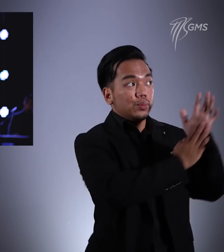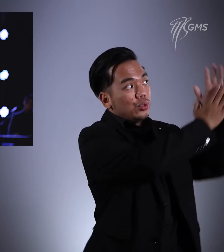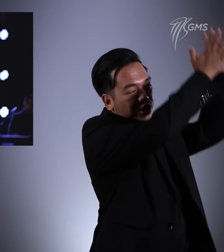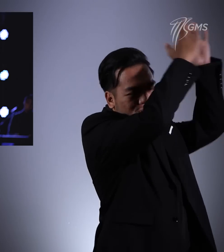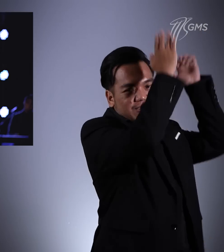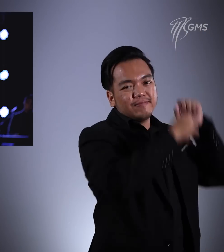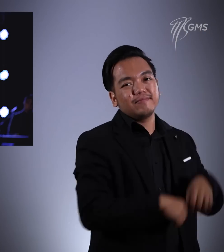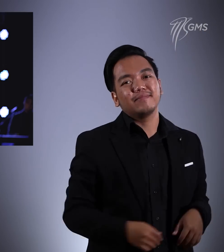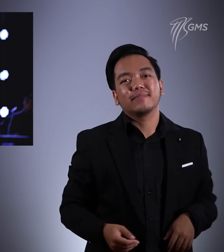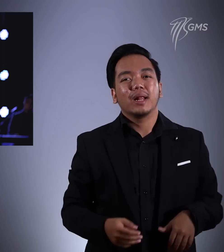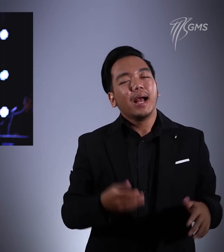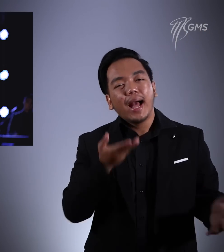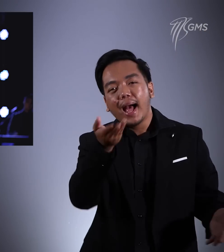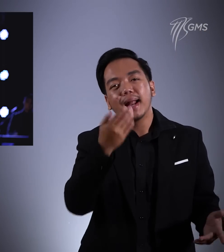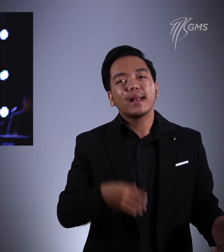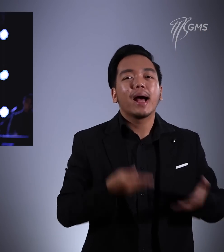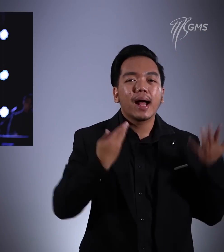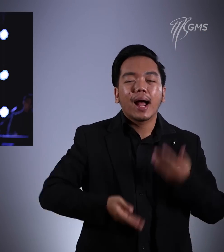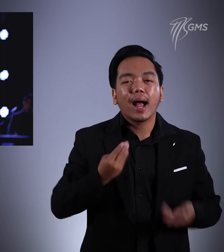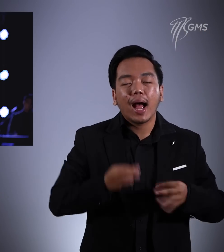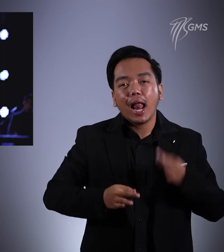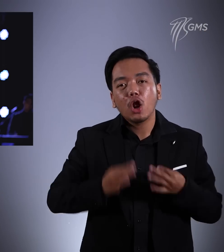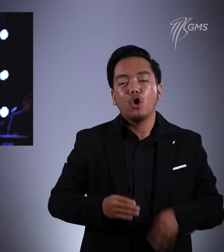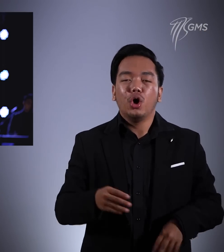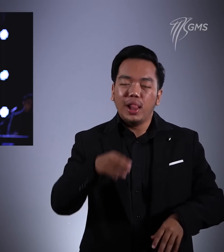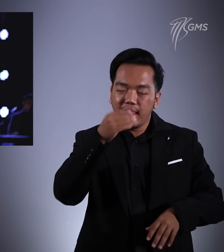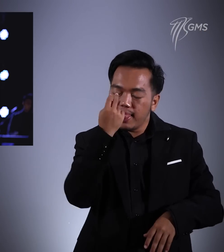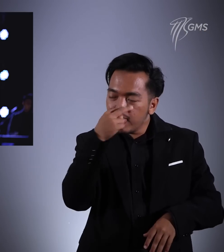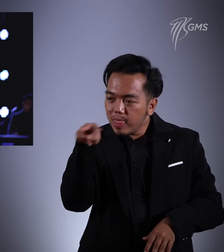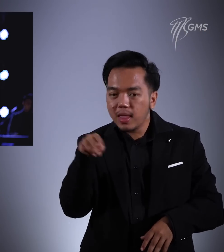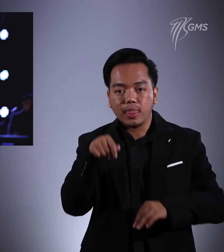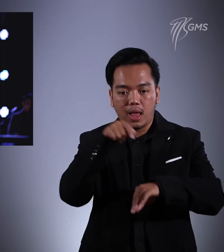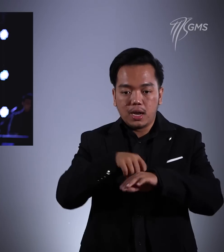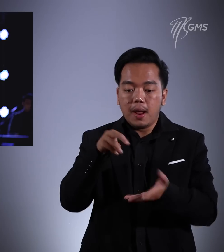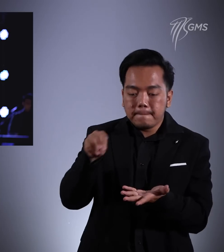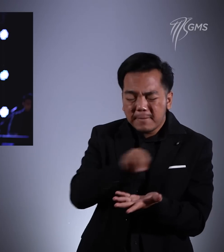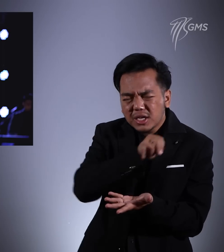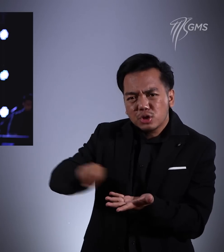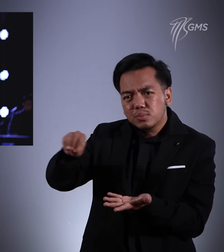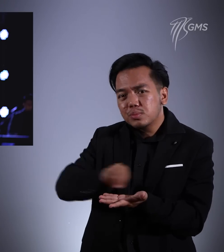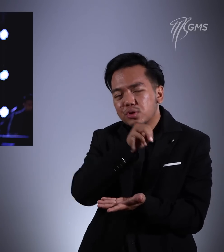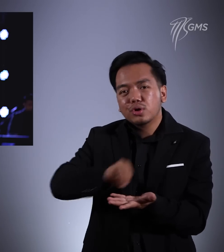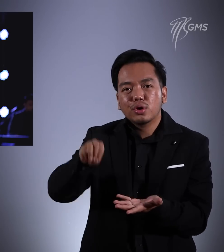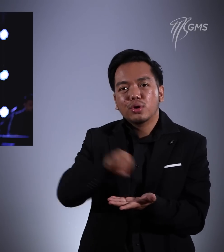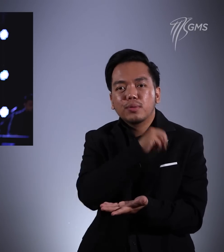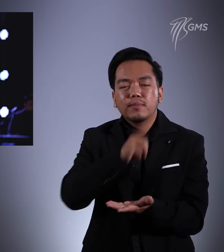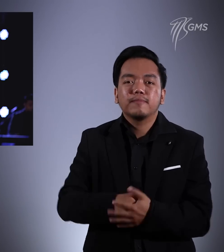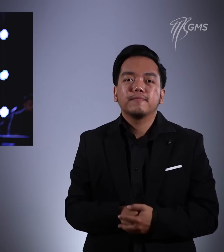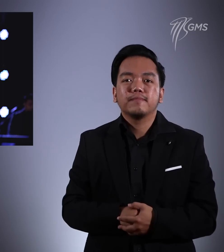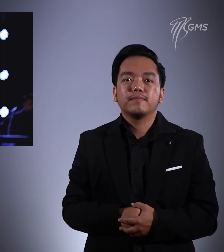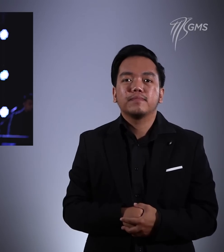Anda lihat kalau di pemazmur ya, ketika suatu bangsa dalam pengasingan, ada satu pemazmur meratapi, dia berkata,